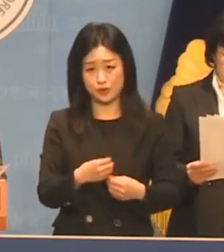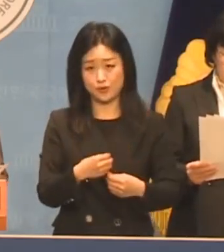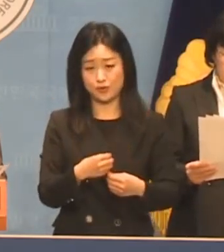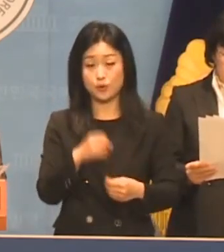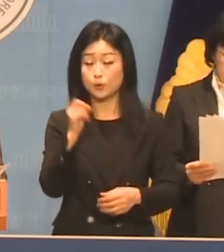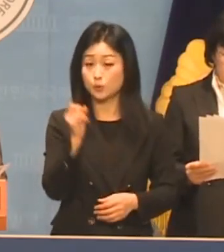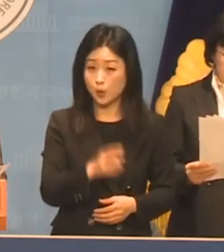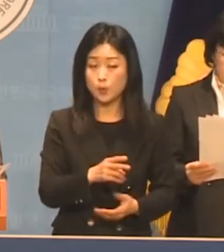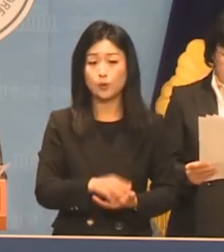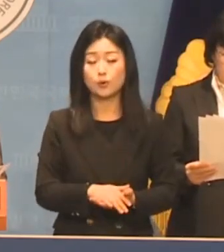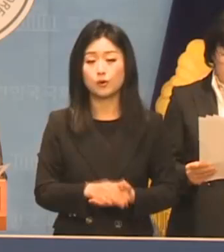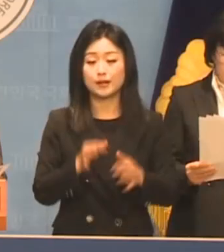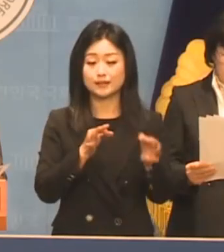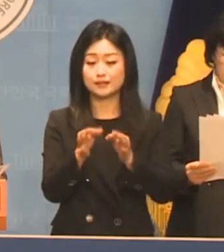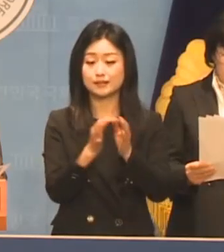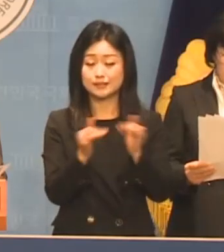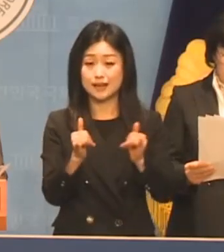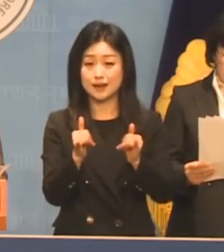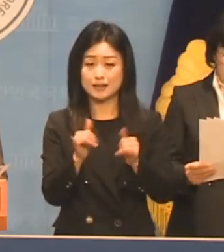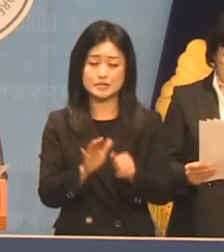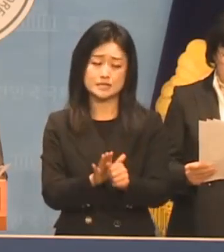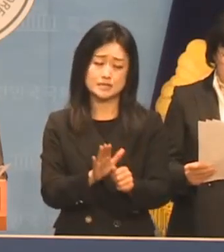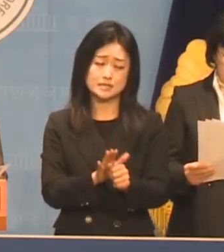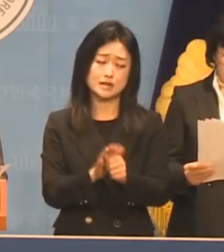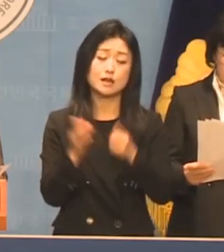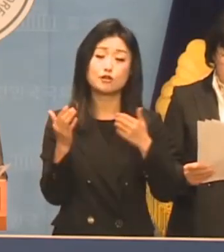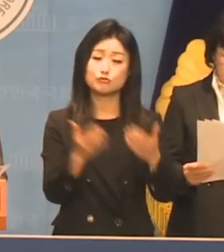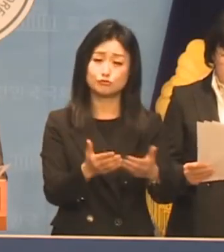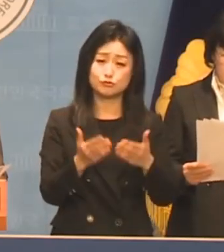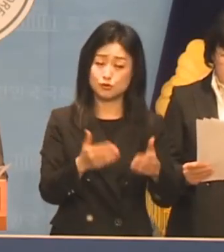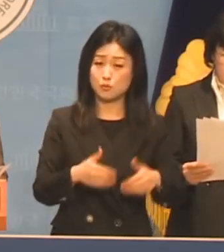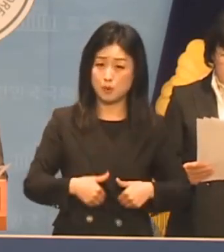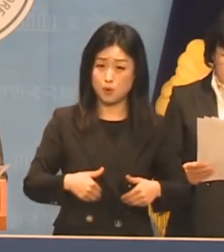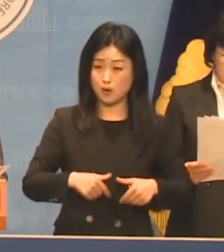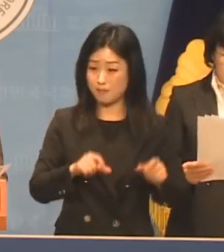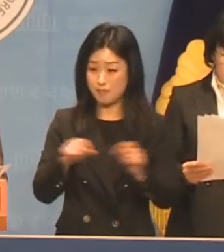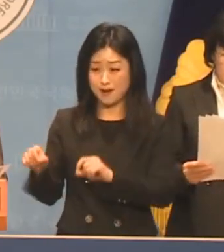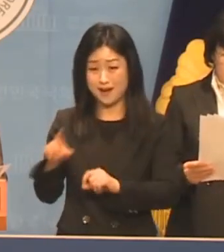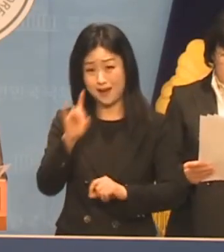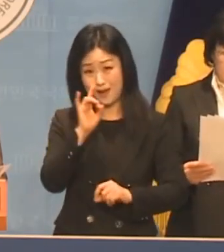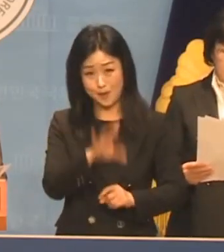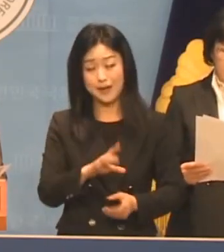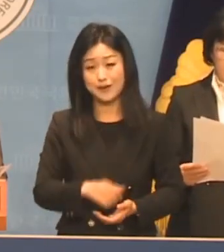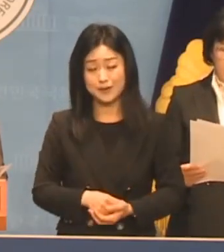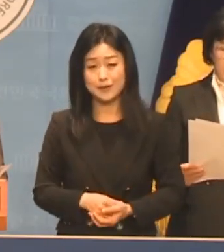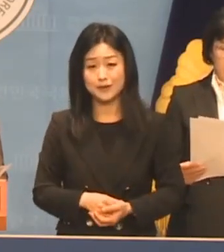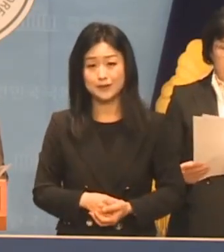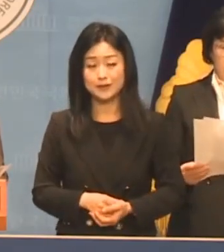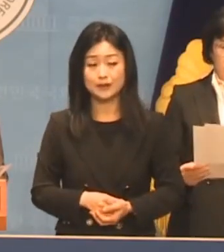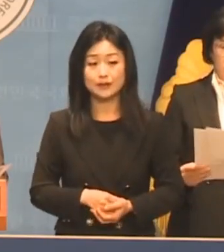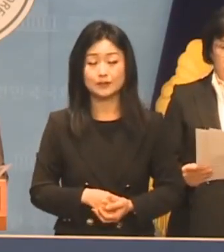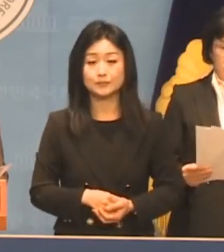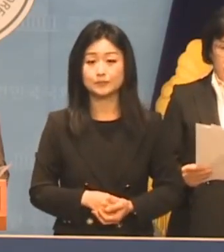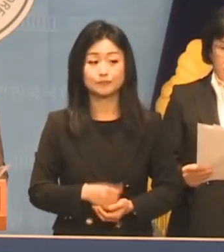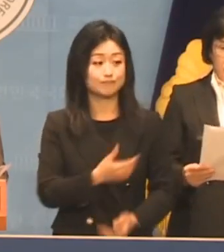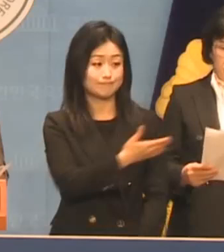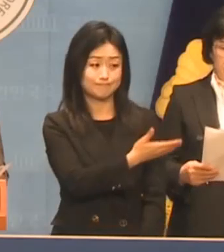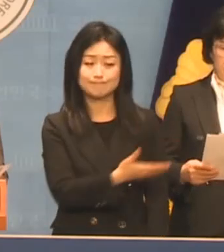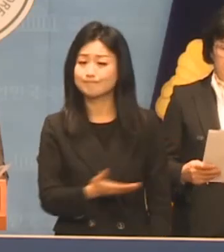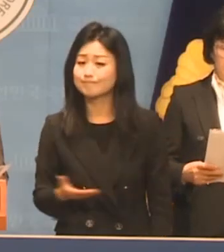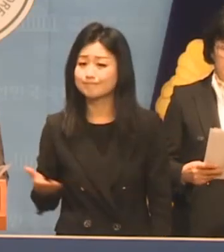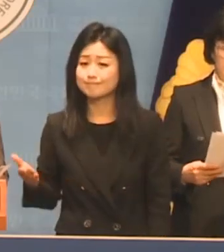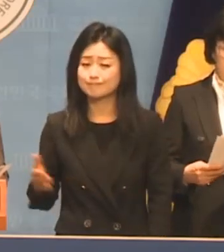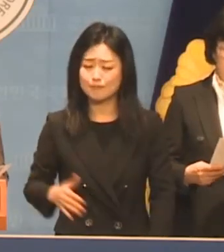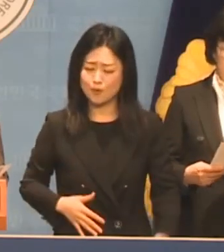특히 소상공인 살리기는 더 이상 미룰 수 없는 시급한 과제이고 이를 위해 우리가